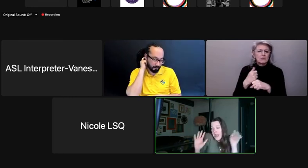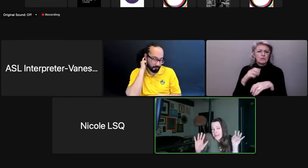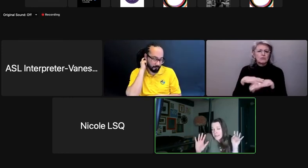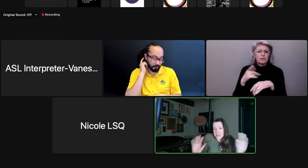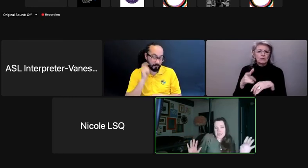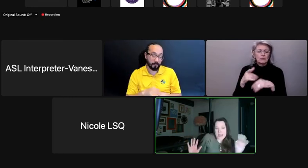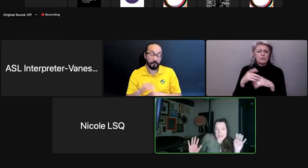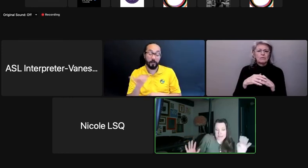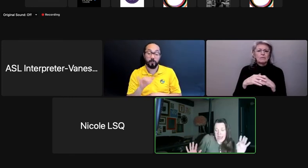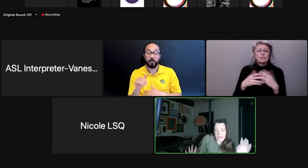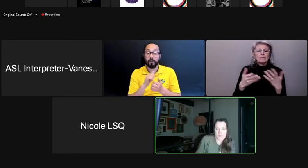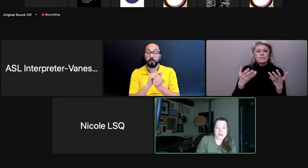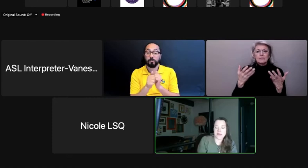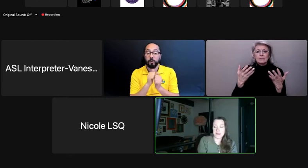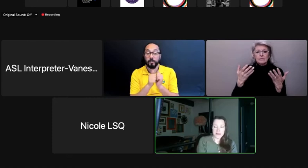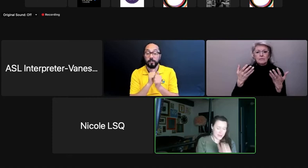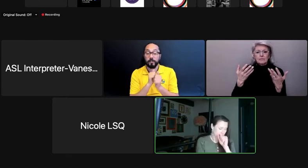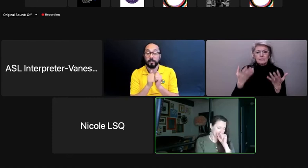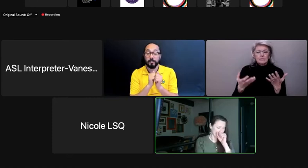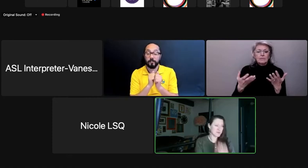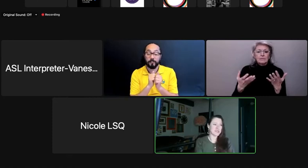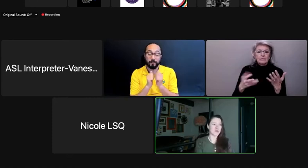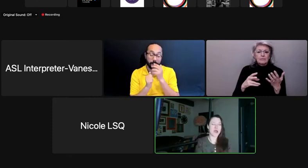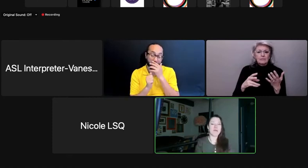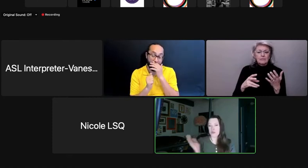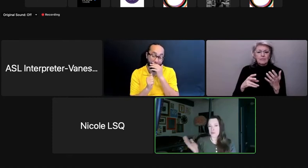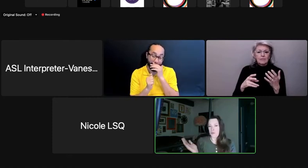et puis techniquement